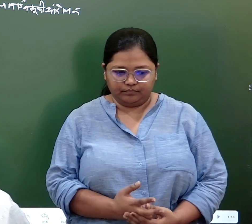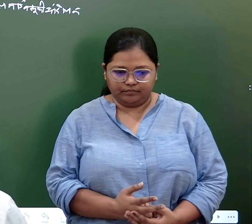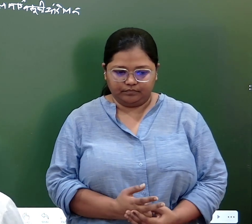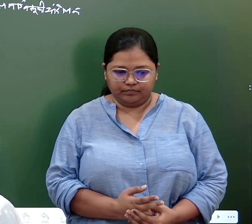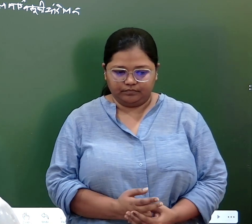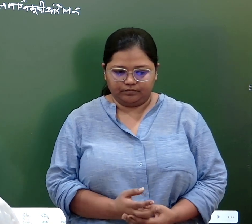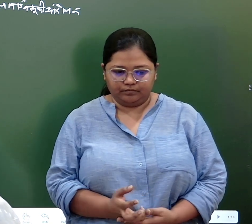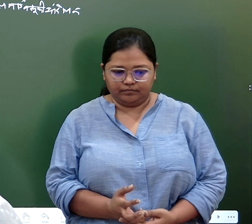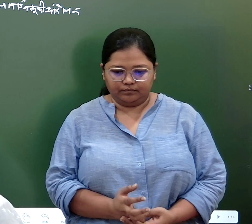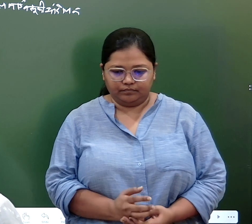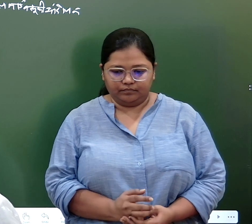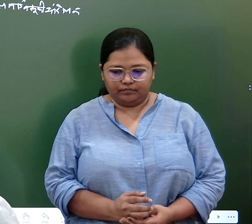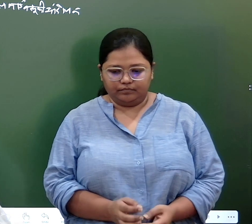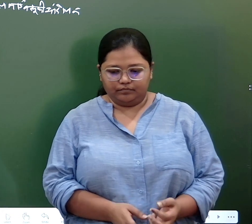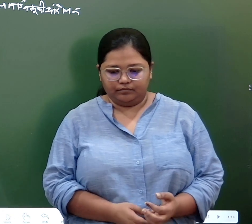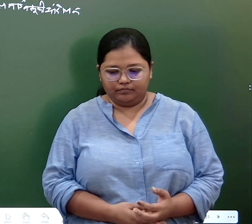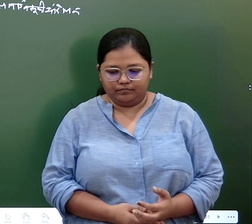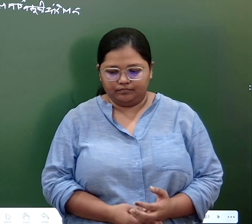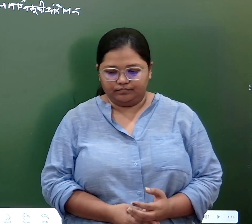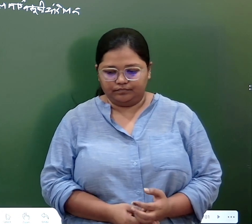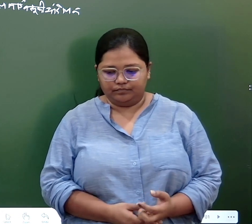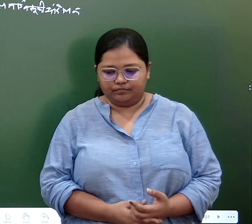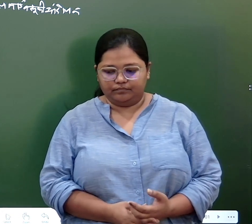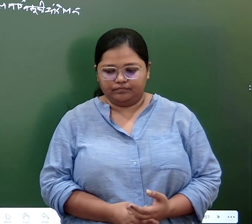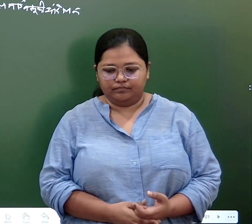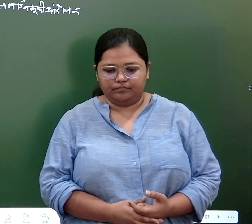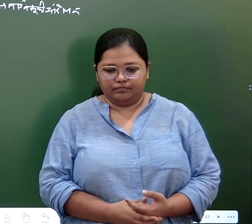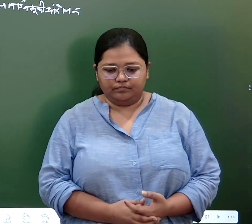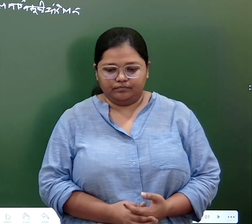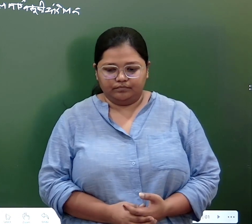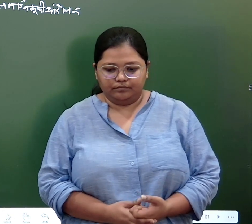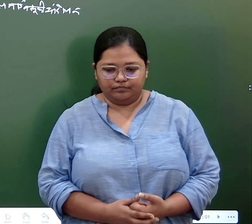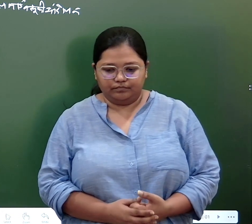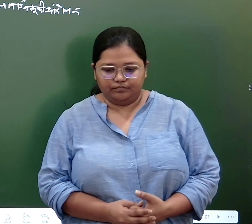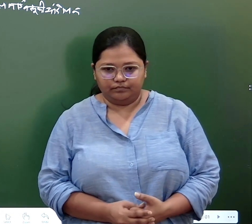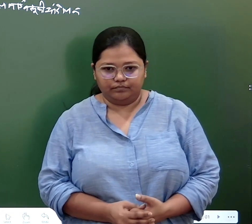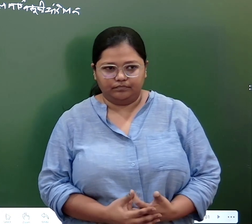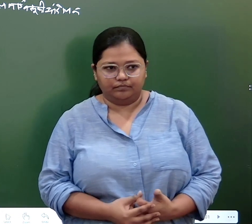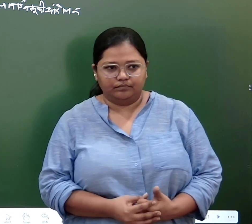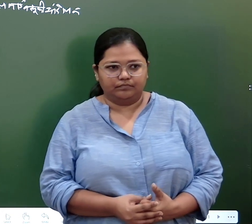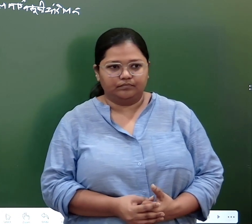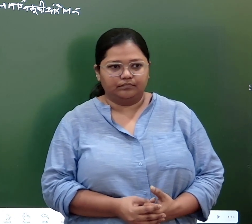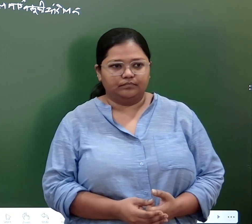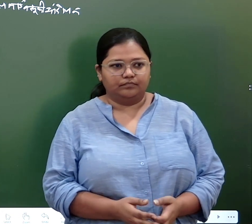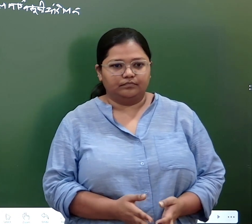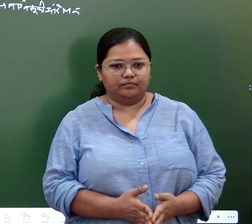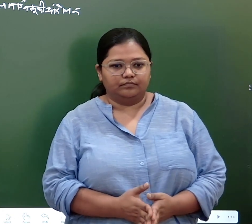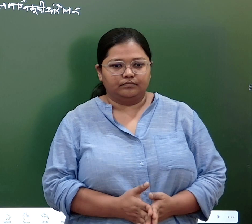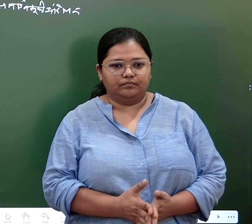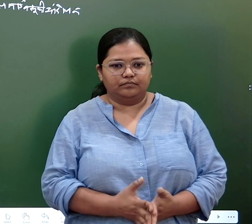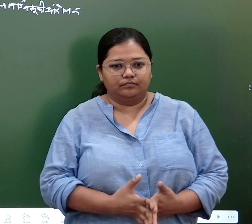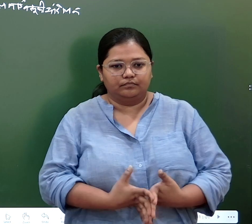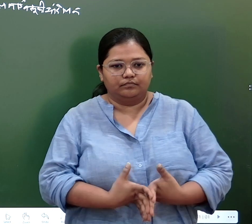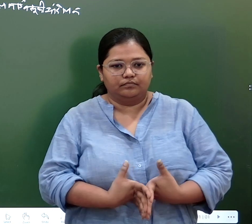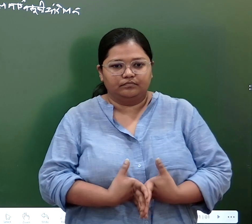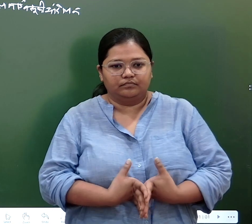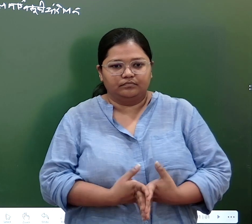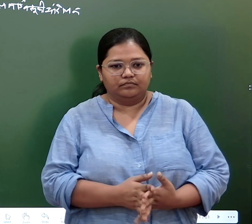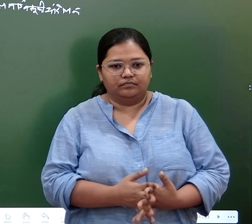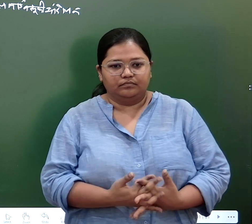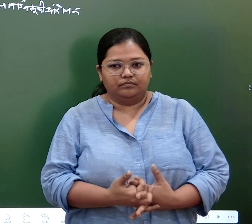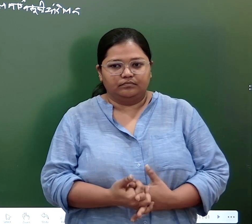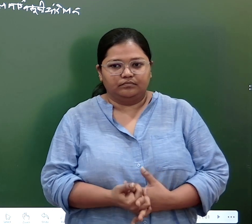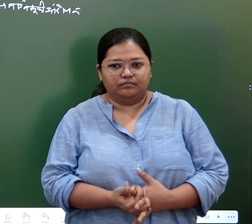दूसरा सिद्धांत क्या था? दूसरा सिद्धांत जो था वो धर्म और समाज से जोड़ा गया, धर्म एवं समाज